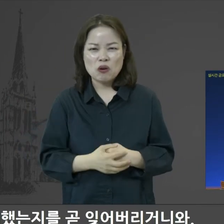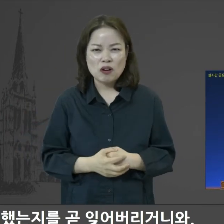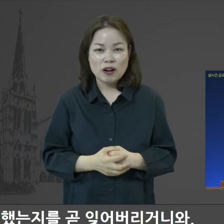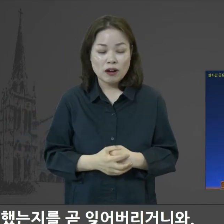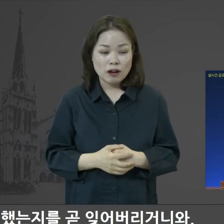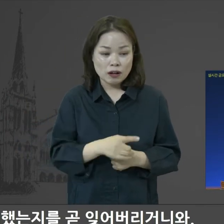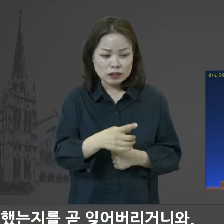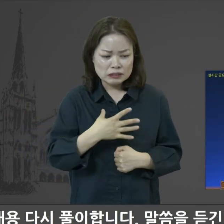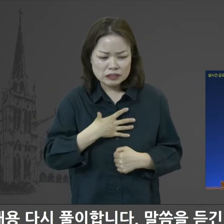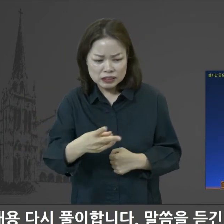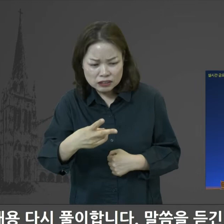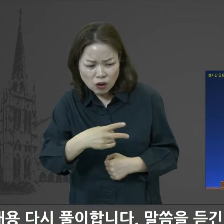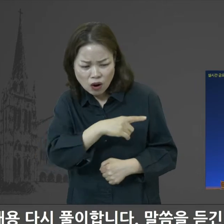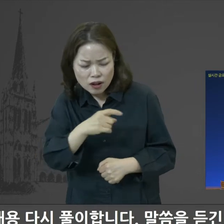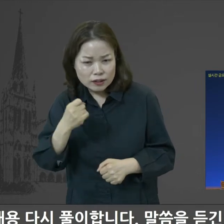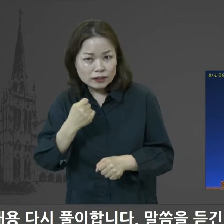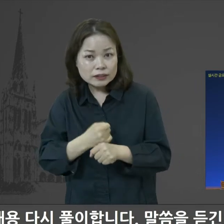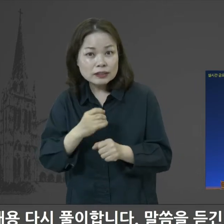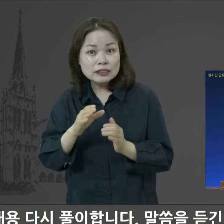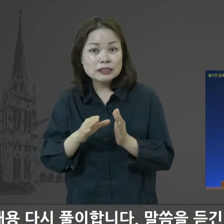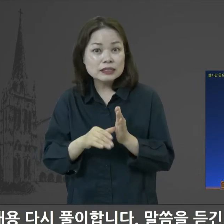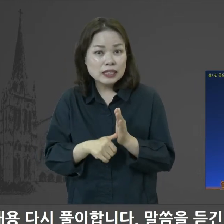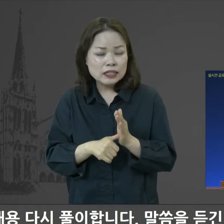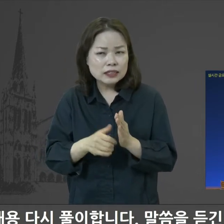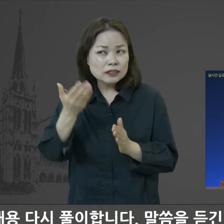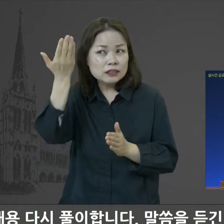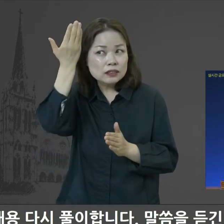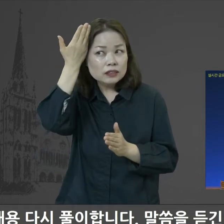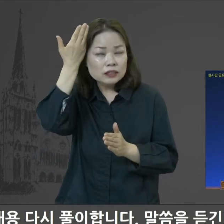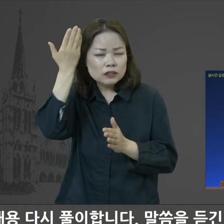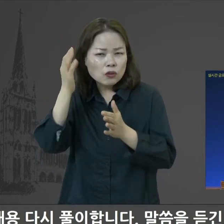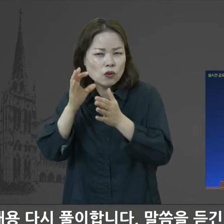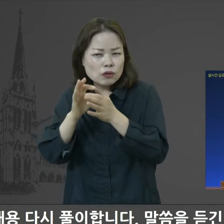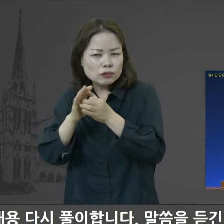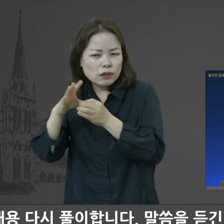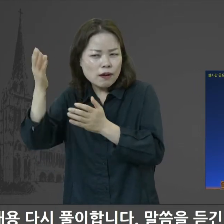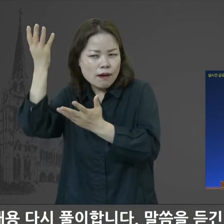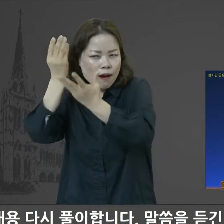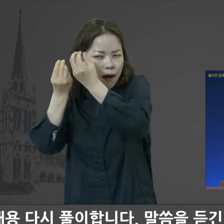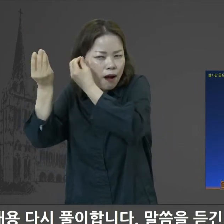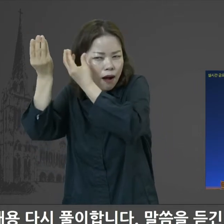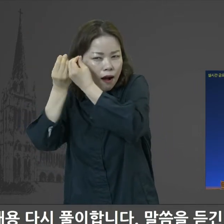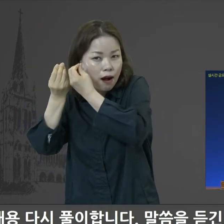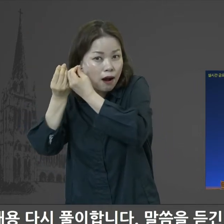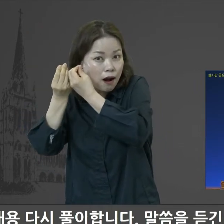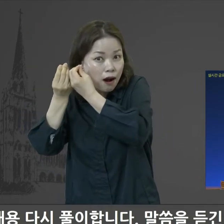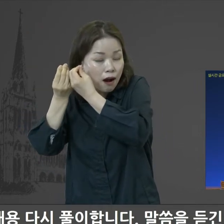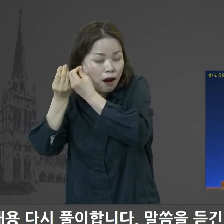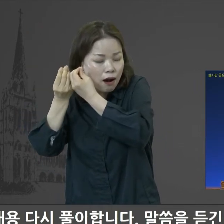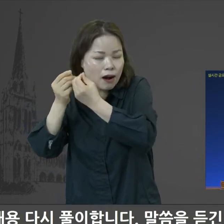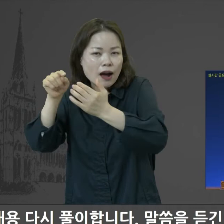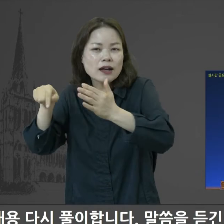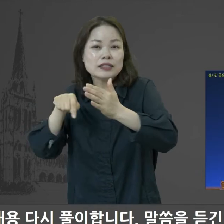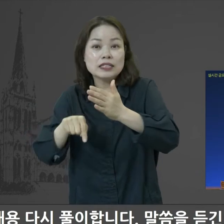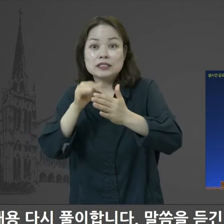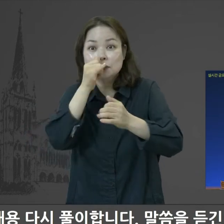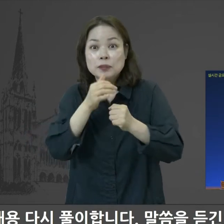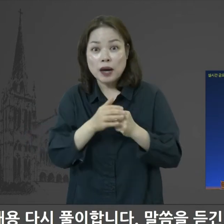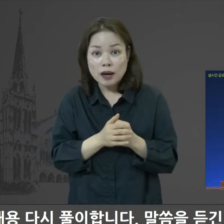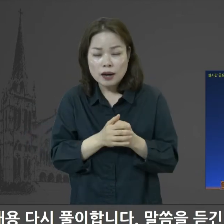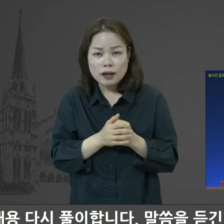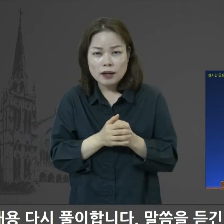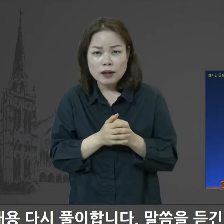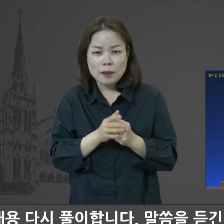이제 듣는 척하고 들었는데 그냥 지식을 통해서 열심히 배우려고 배우는 것도 그 범죄에 속합니다. 그래서